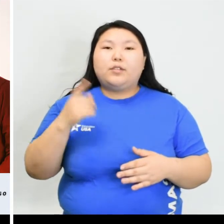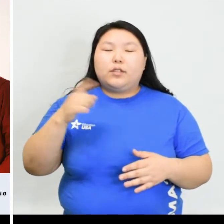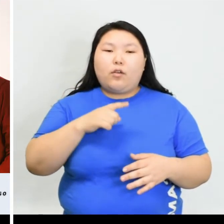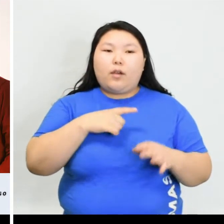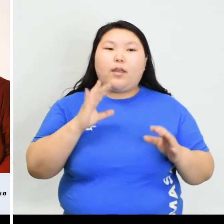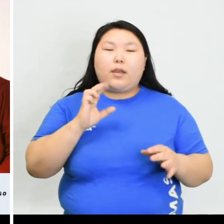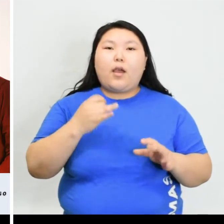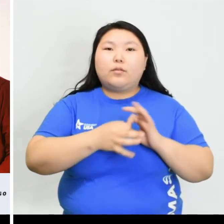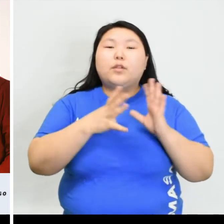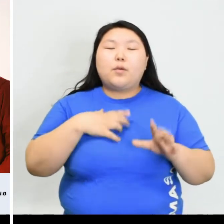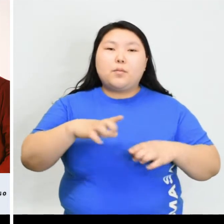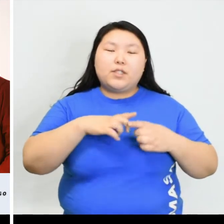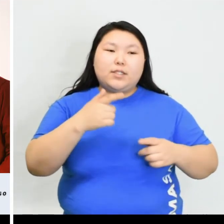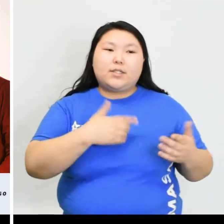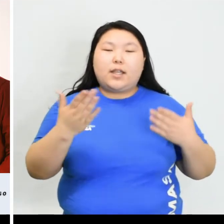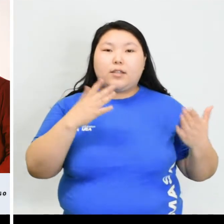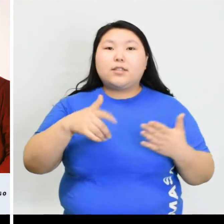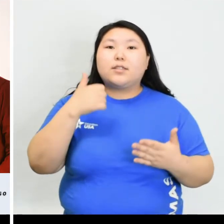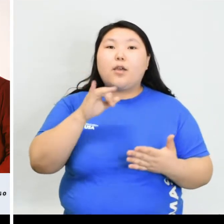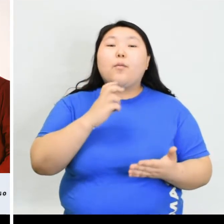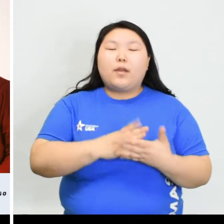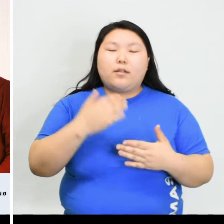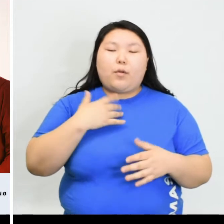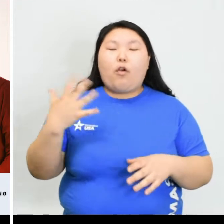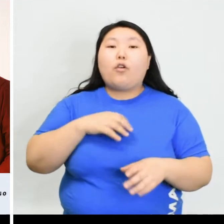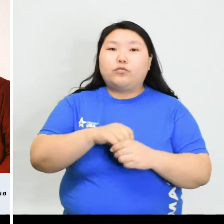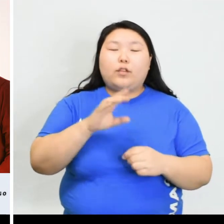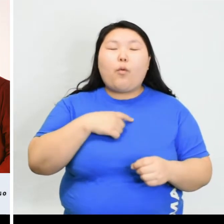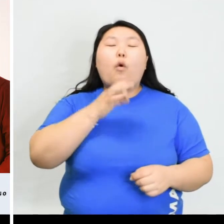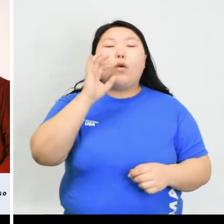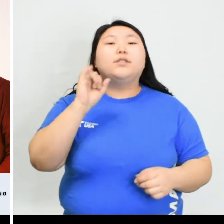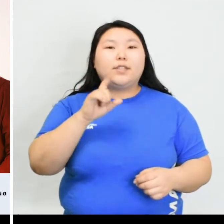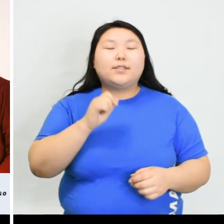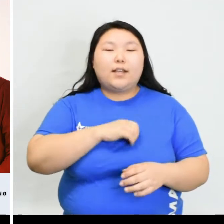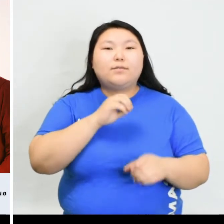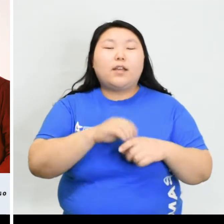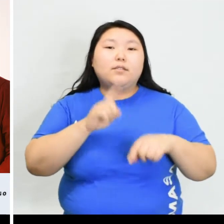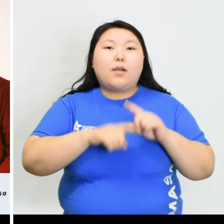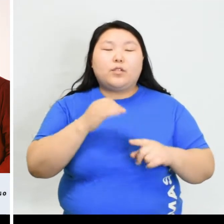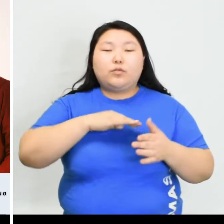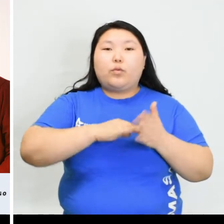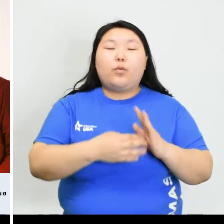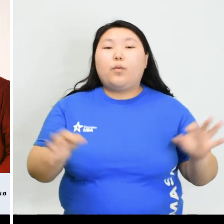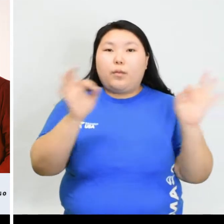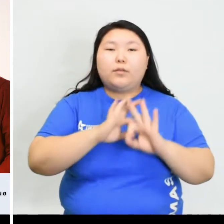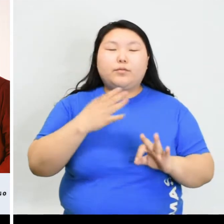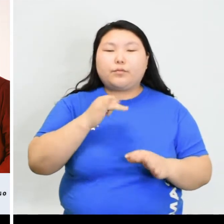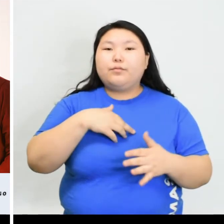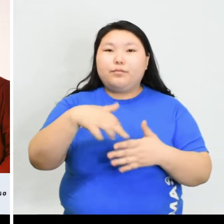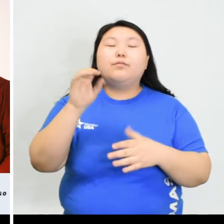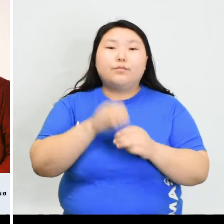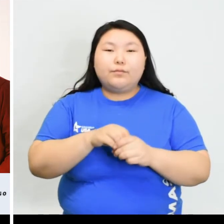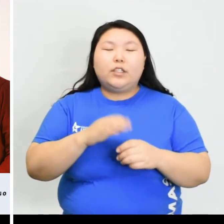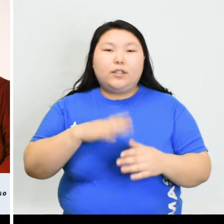Чи тэгэхээр accounting finance in business тал руу аягүй сайн юм шиг ингээл намайг оролц. Тэгэхээр би аа заа гэл ямар ч тийм төлөвлөгөө